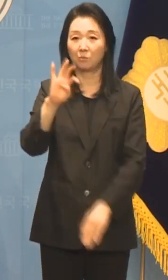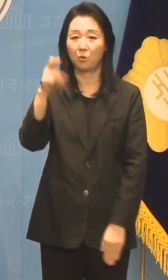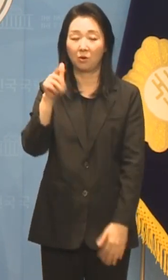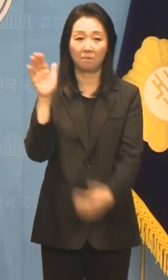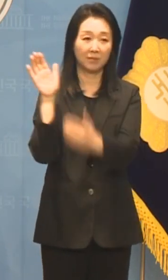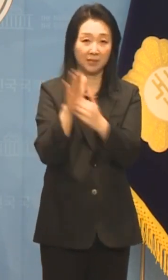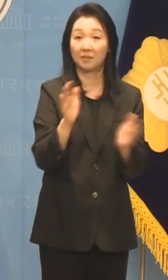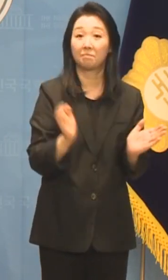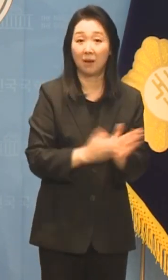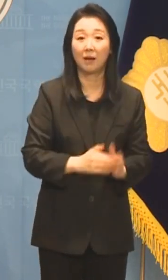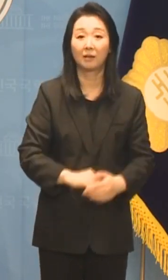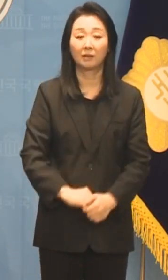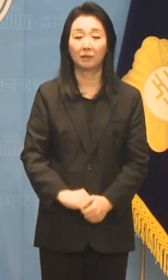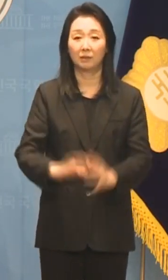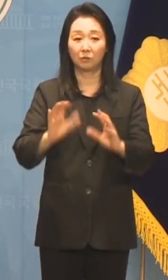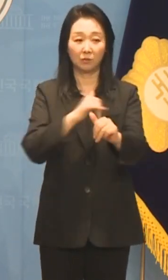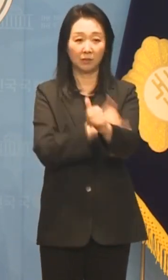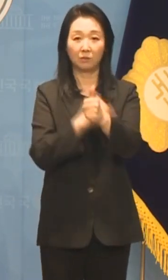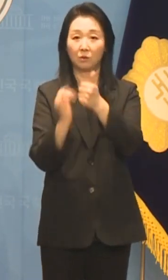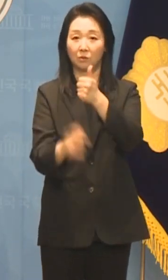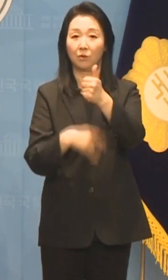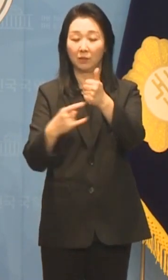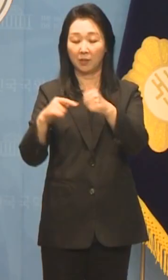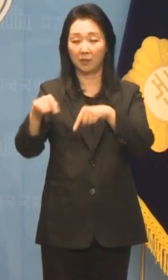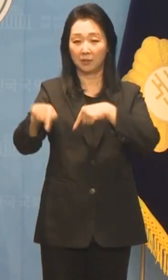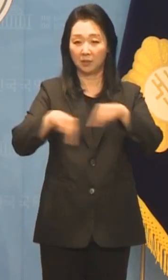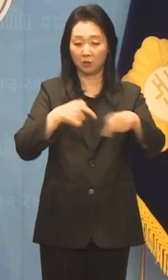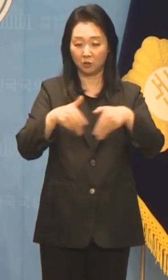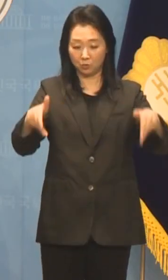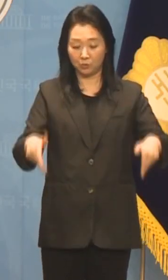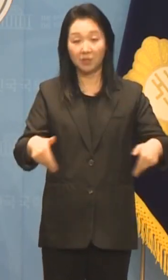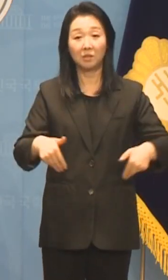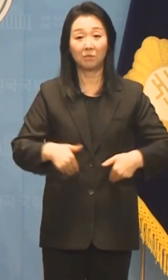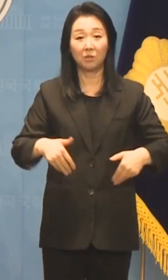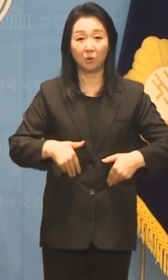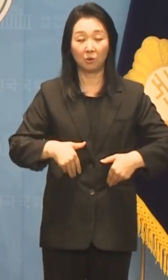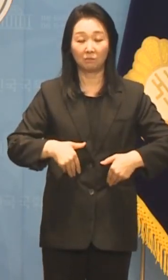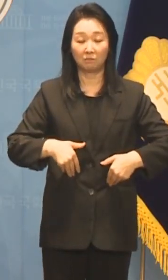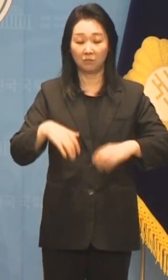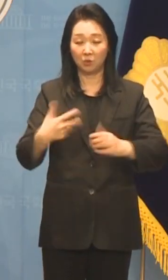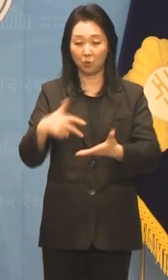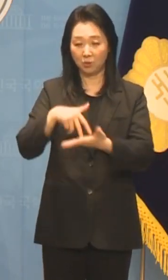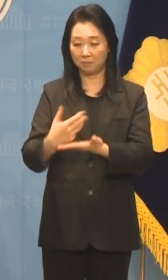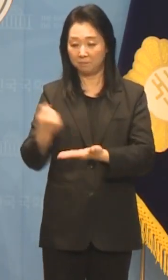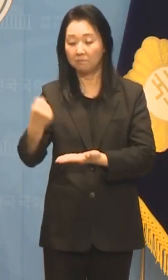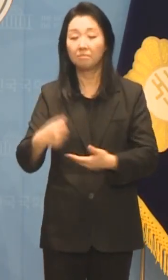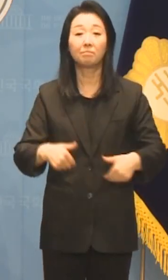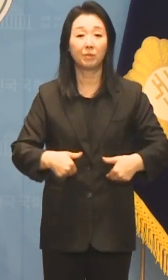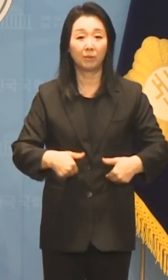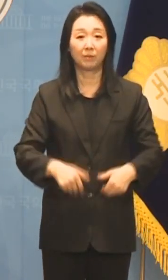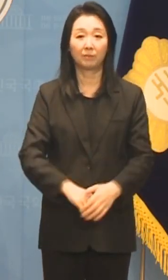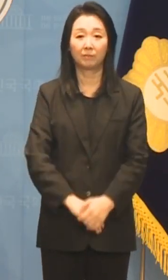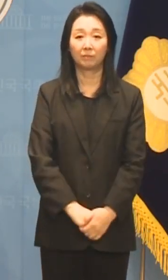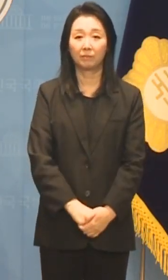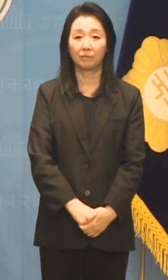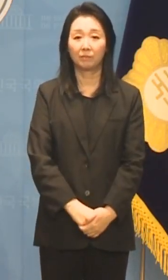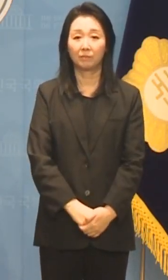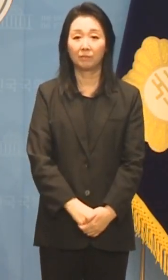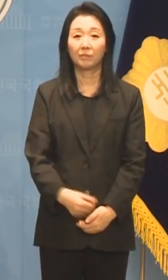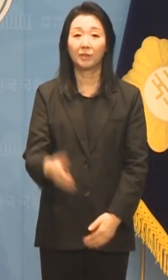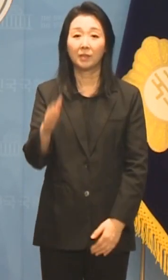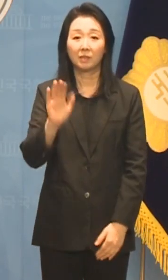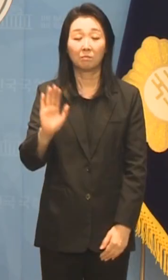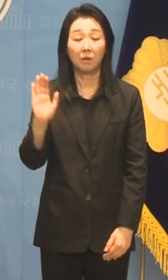나왔습니다. 국가인권위원회는 정치적 중립성과 독립성을 지켜야 할 기관입니다. 그러나